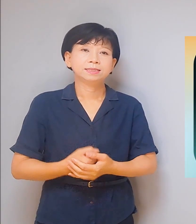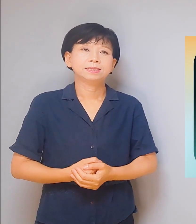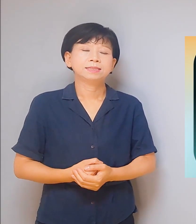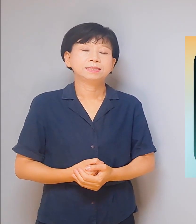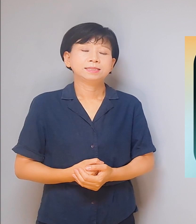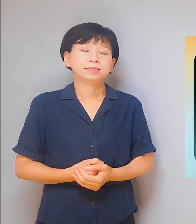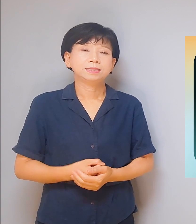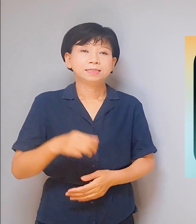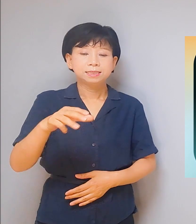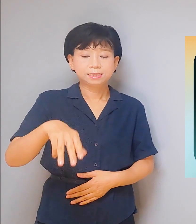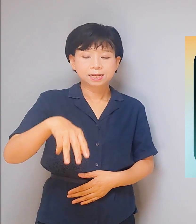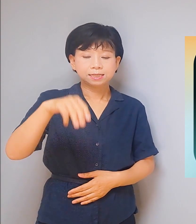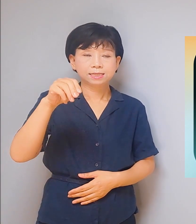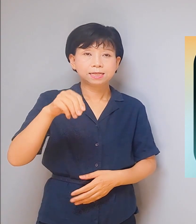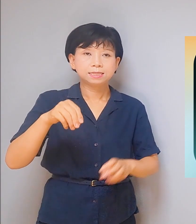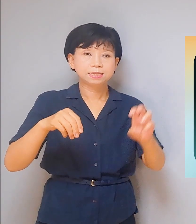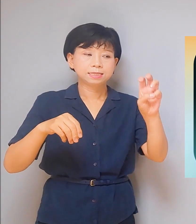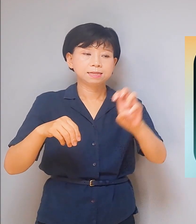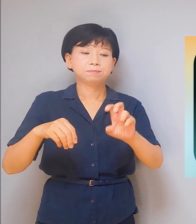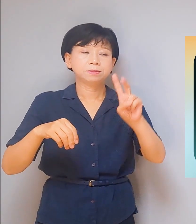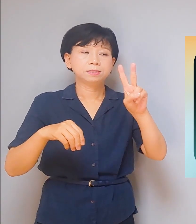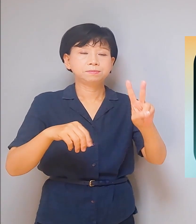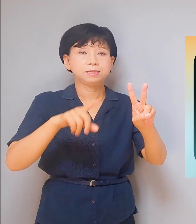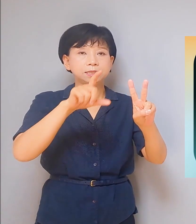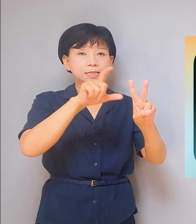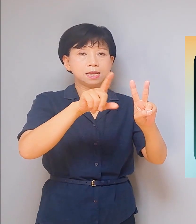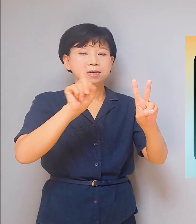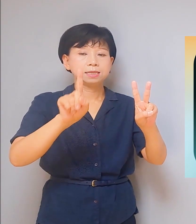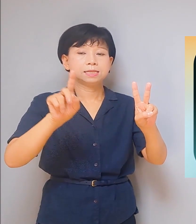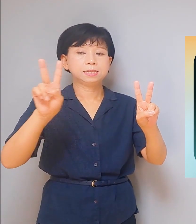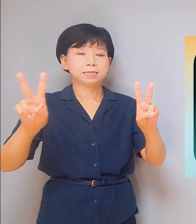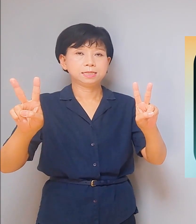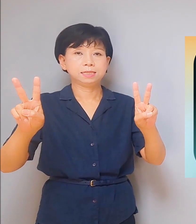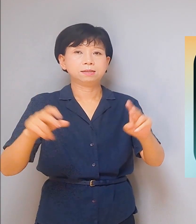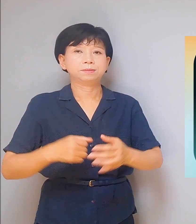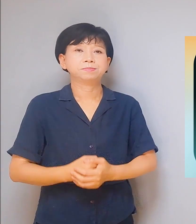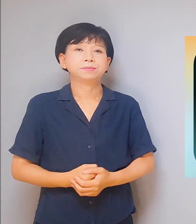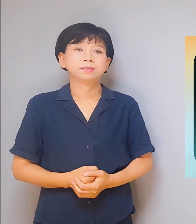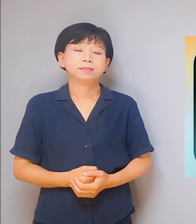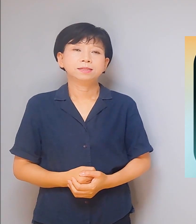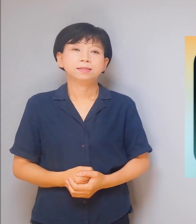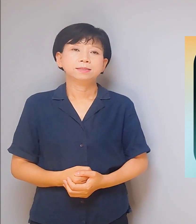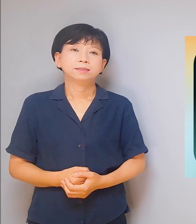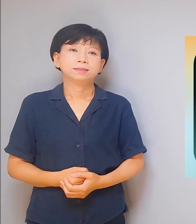찾아보겠습니다. 창세기 32장 1절 2절 말씀입니다.